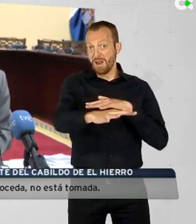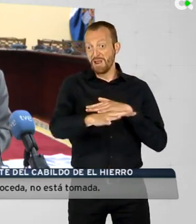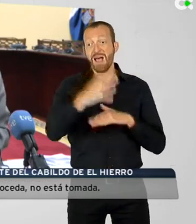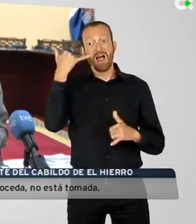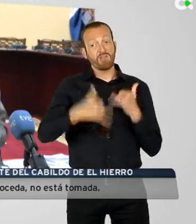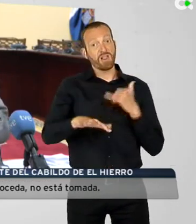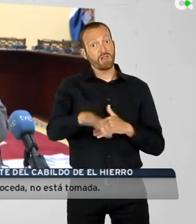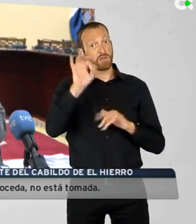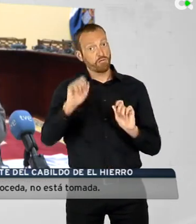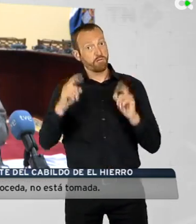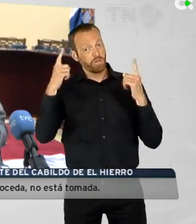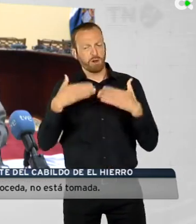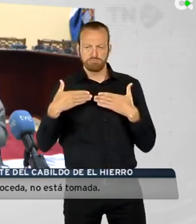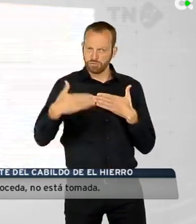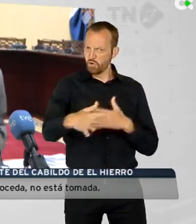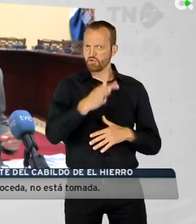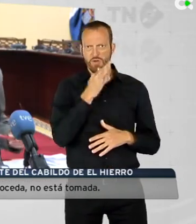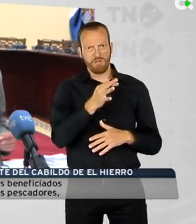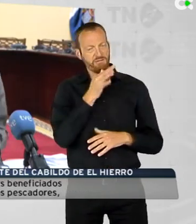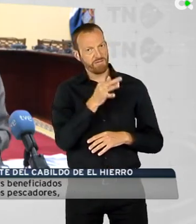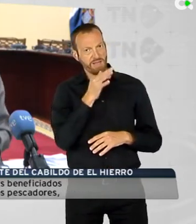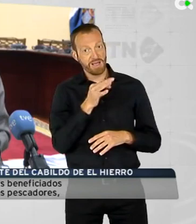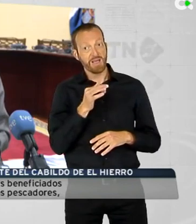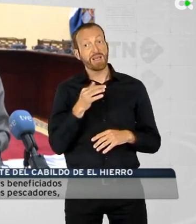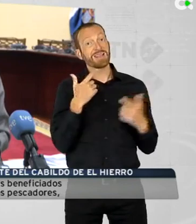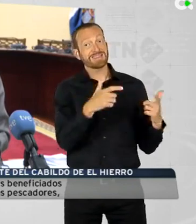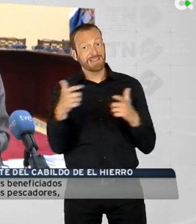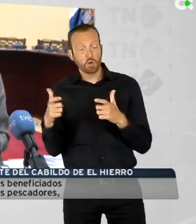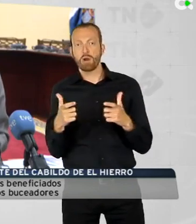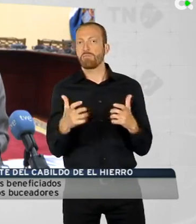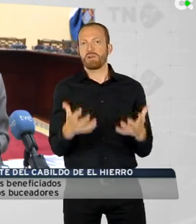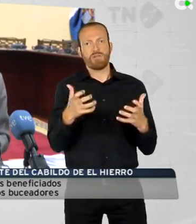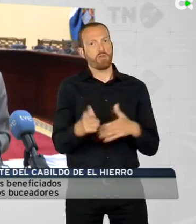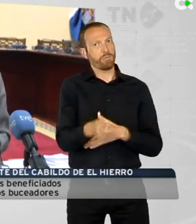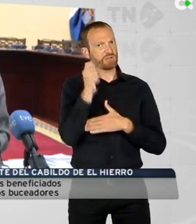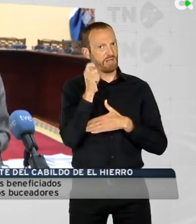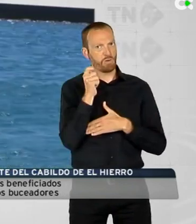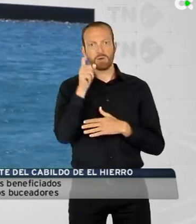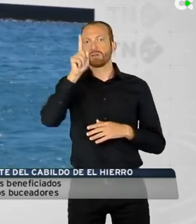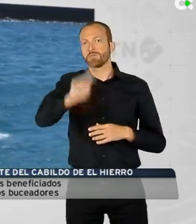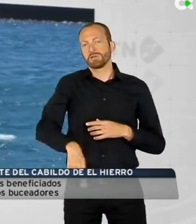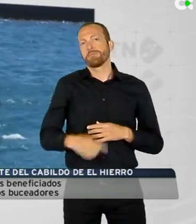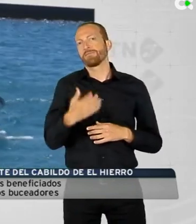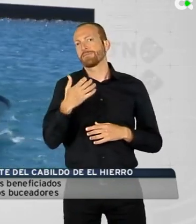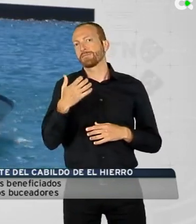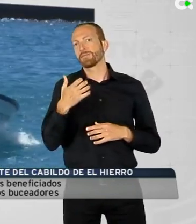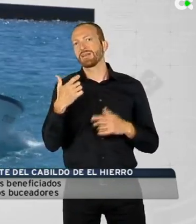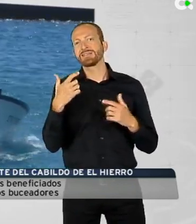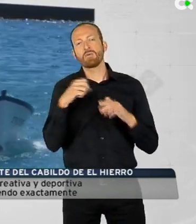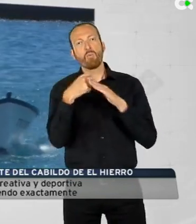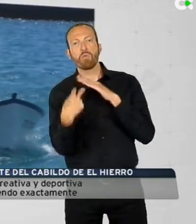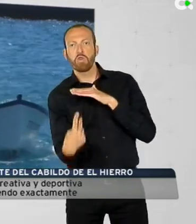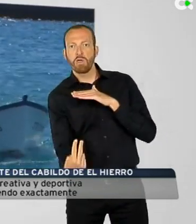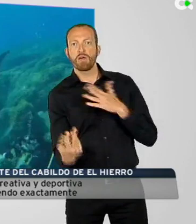se tomará cuando proceda. No está tomada. Los primeros beneficiados van a ser los pescadores, los segundos beneficiados van a ser los